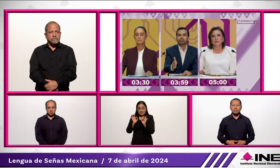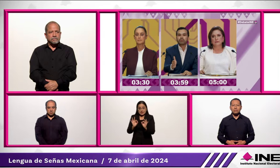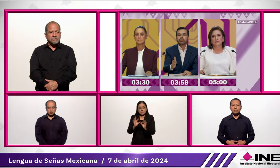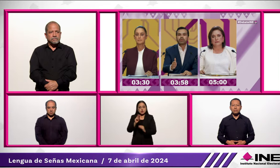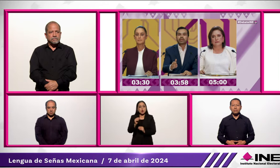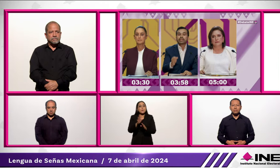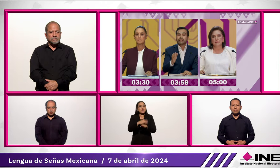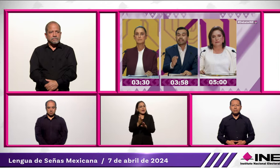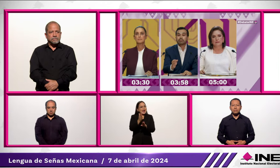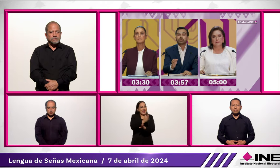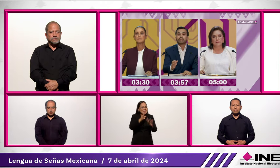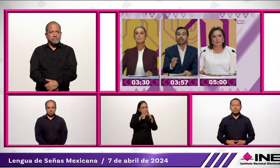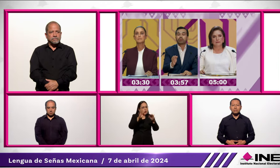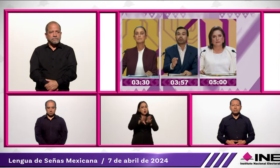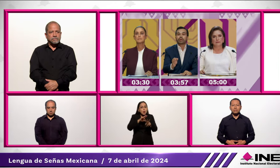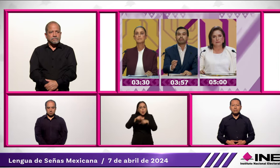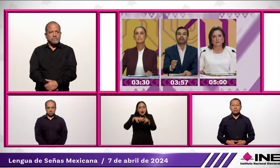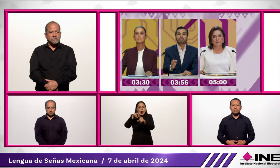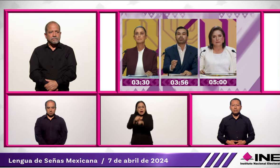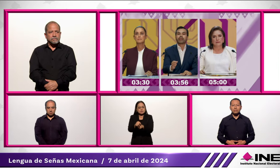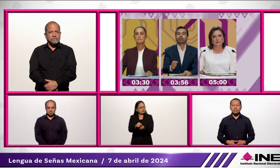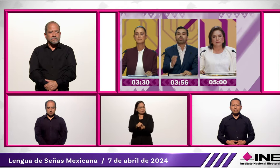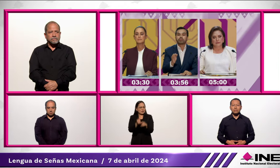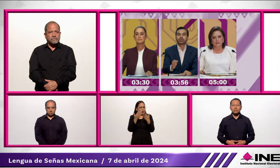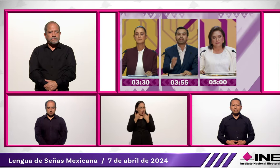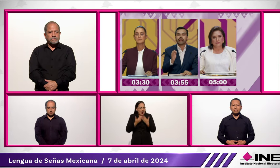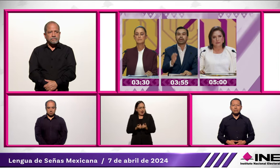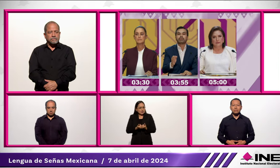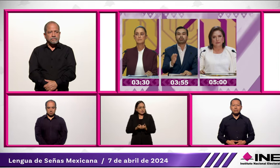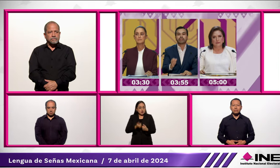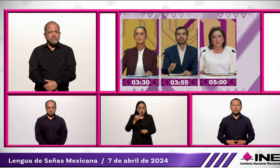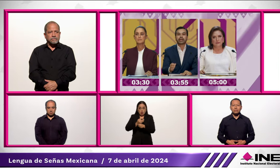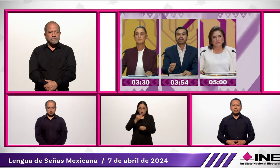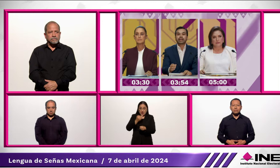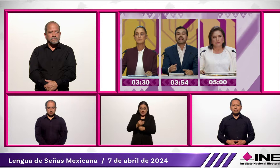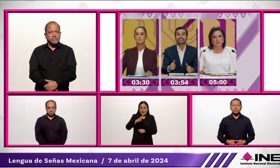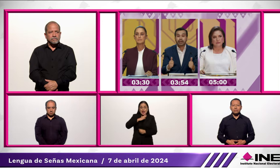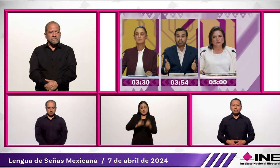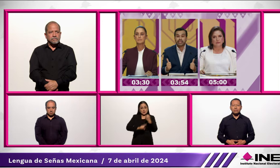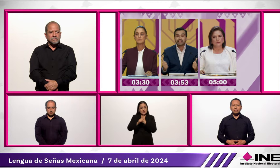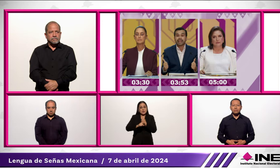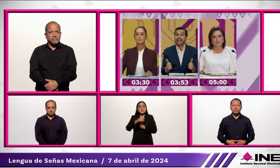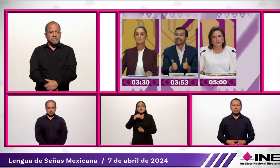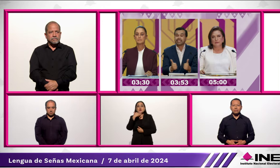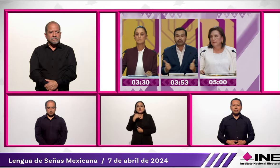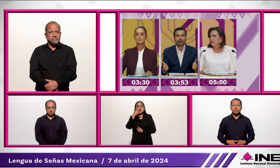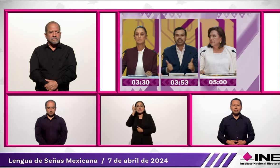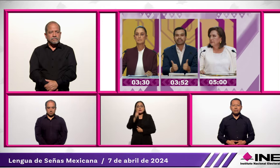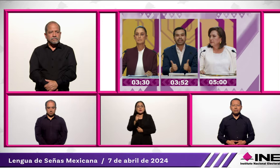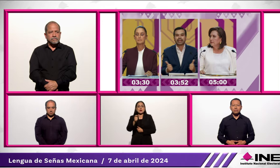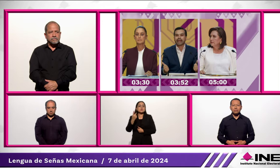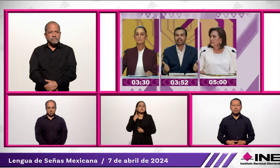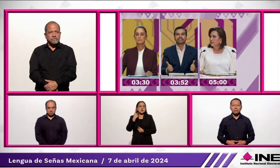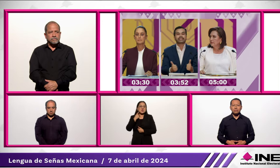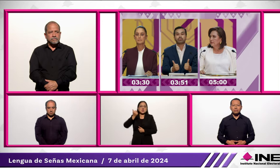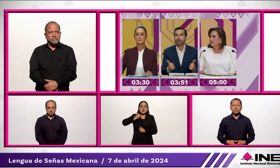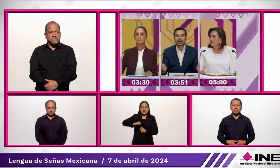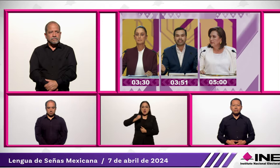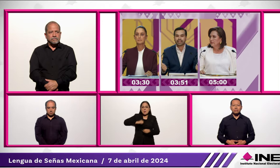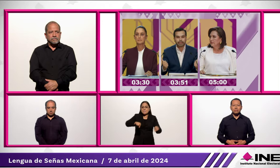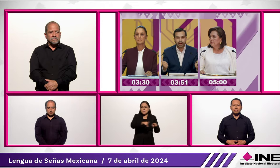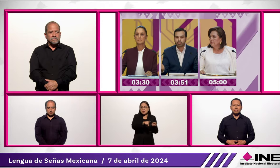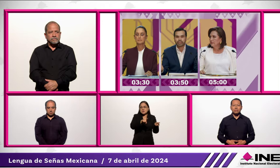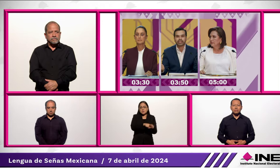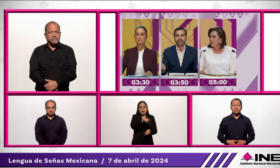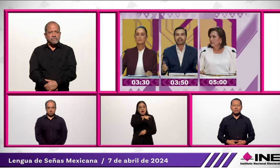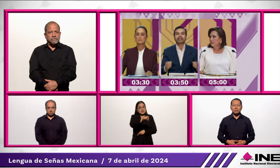explican cómo. Y estamos en un problema por la corrupción de la vieja política. Las campañas anticipadas, ilegales,